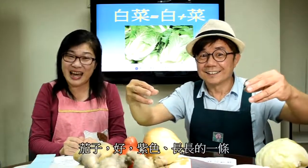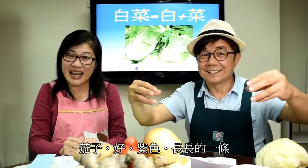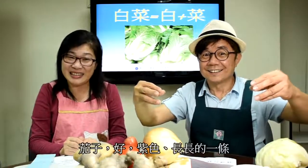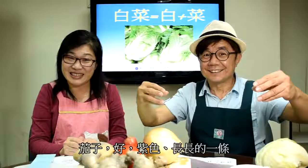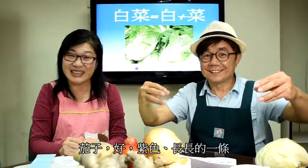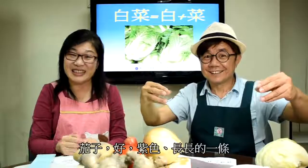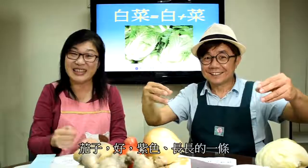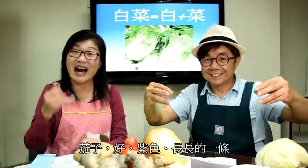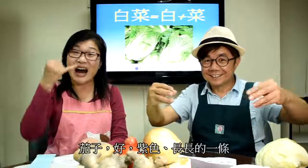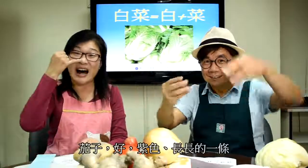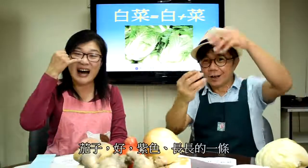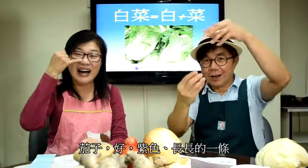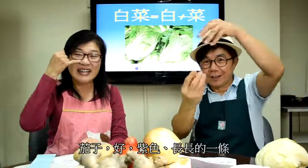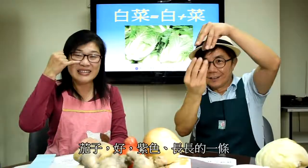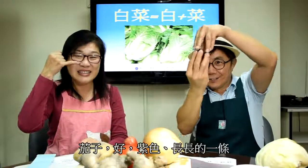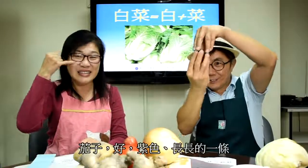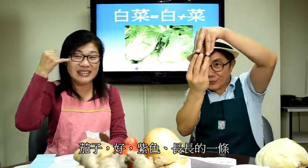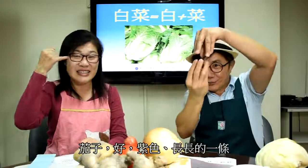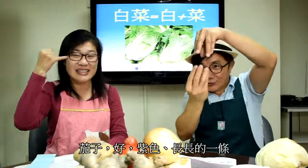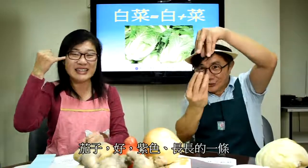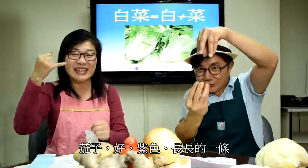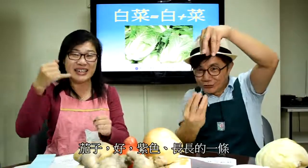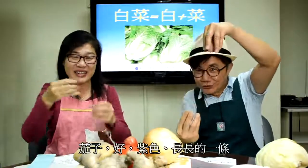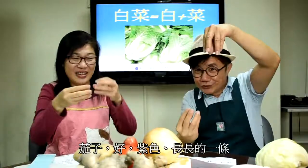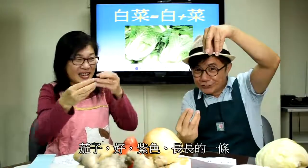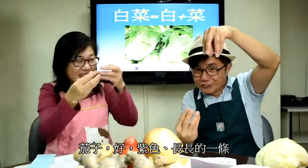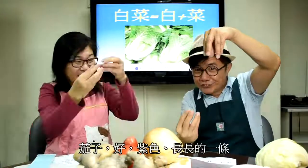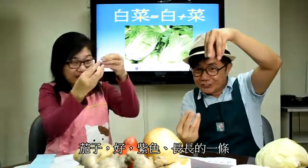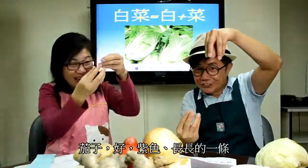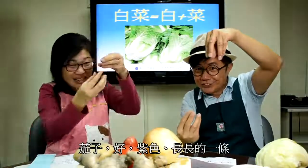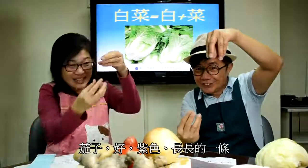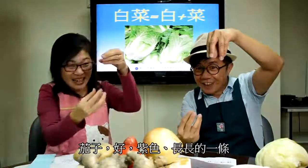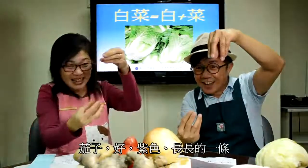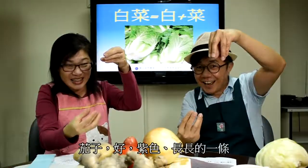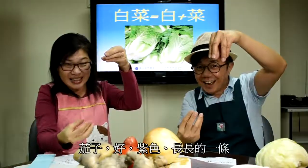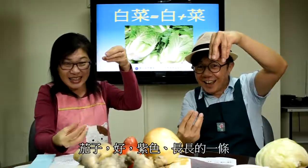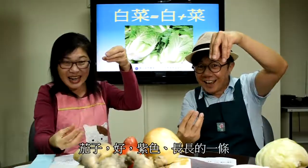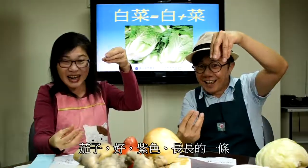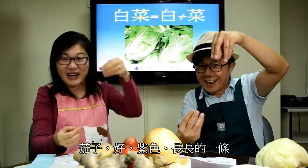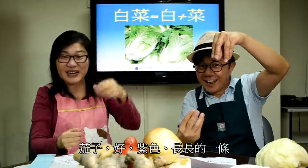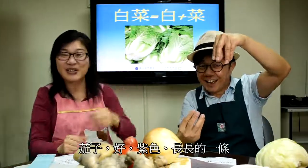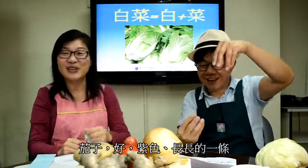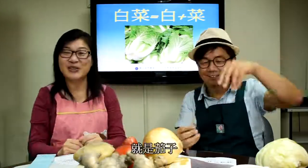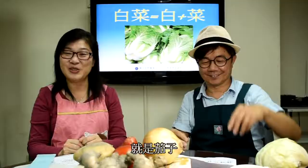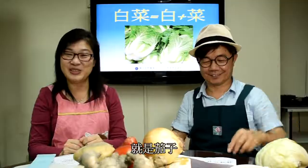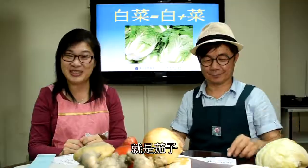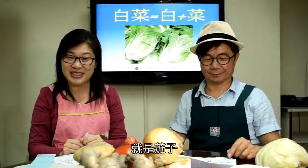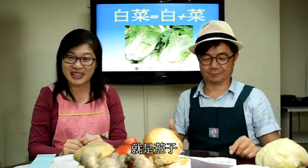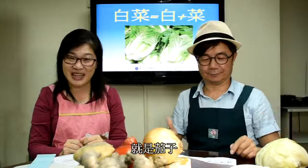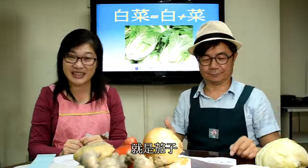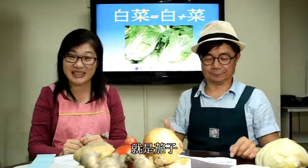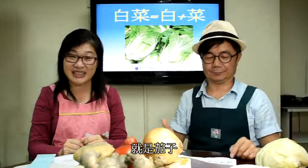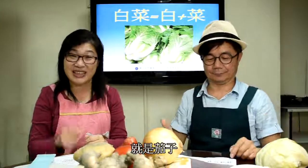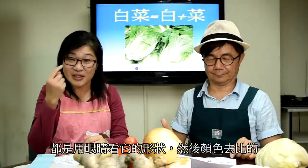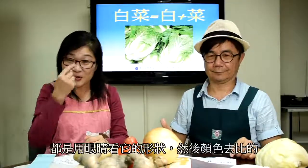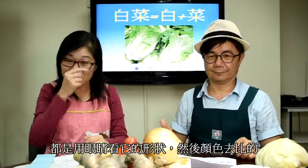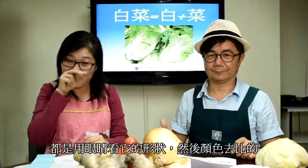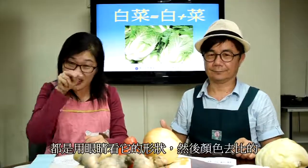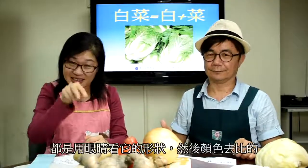茄子，哈。紫色，对，长长的一条就是茄子，都是用眼睛